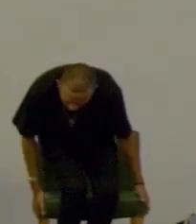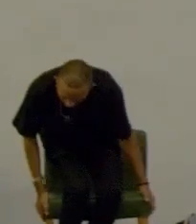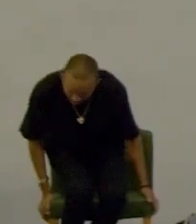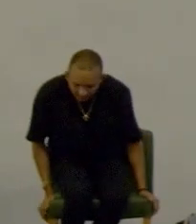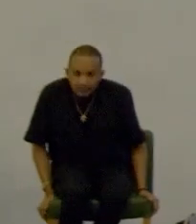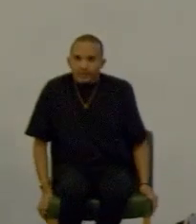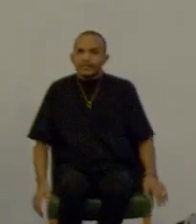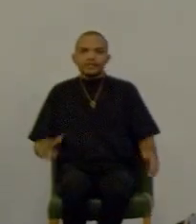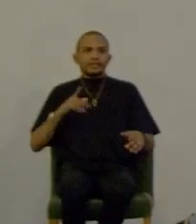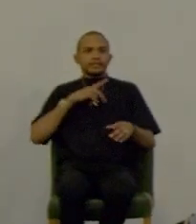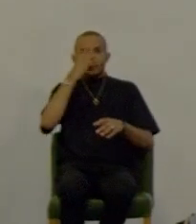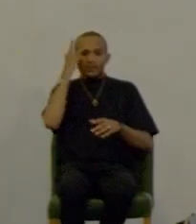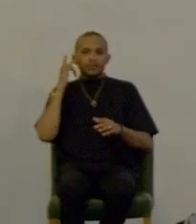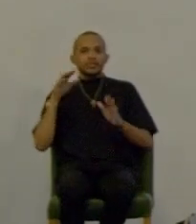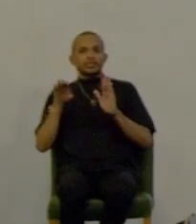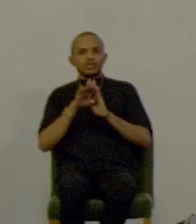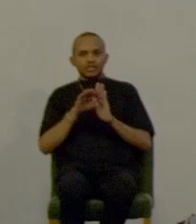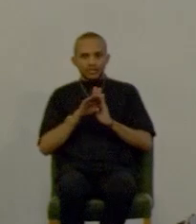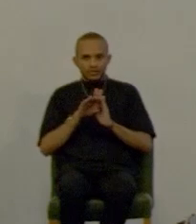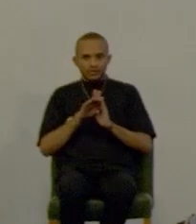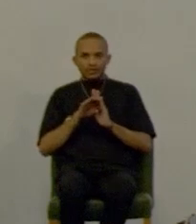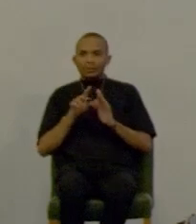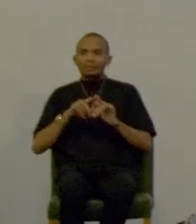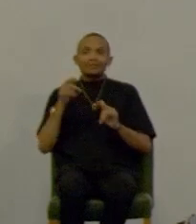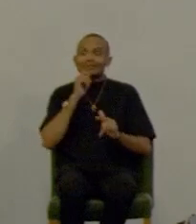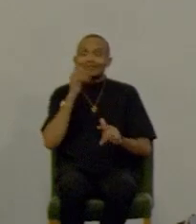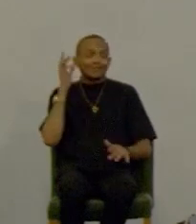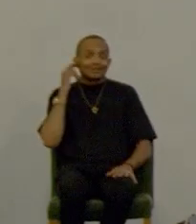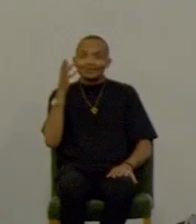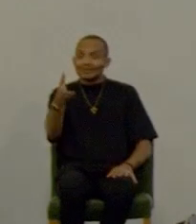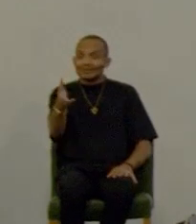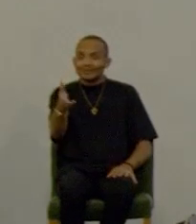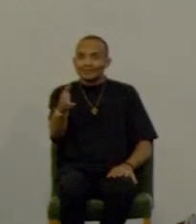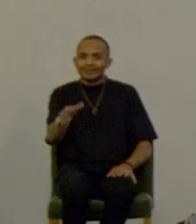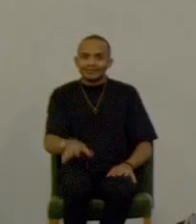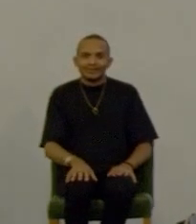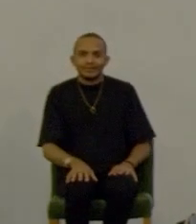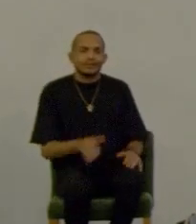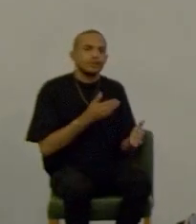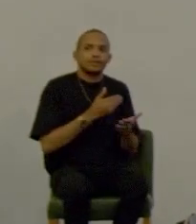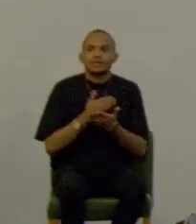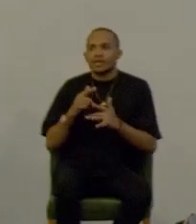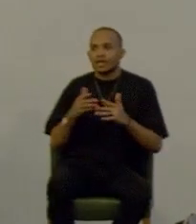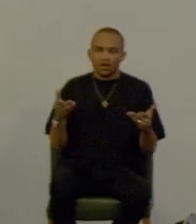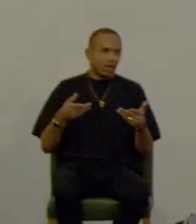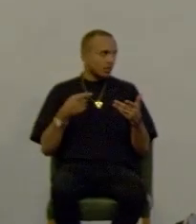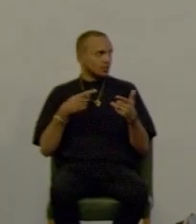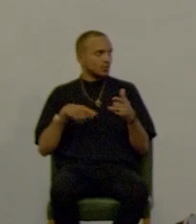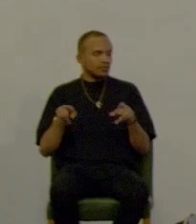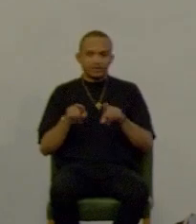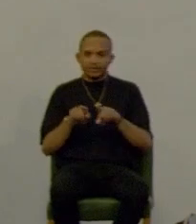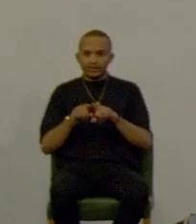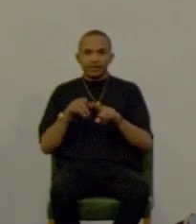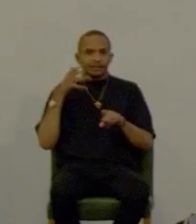chuva, acho que tem algumas pessoas ainda chegando, mas mesmo assim, vamos começar. Essa é